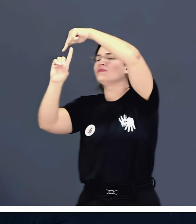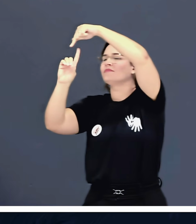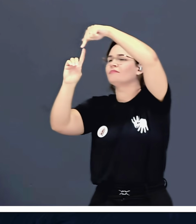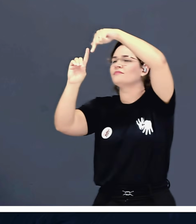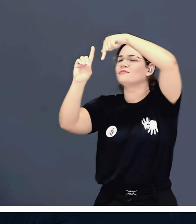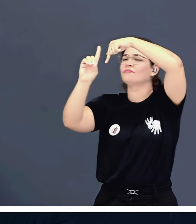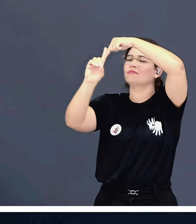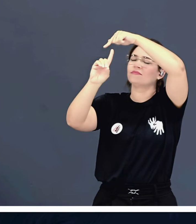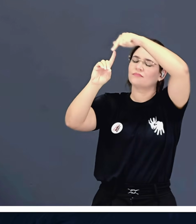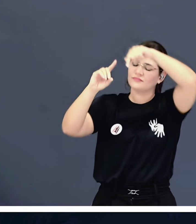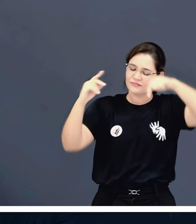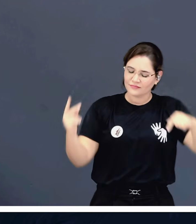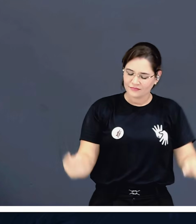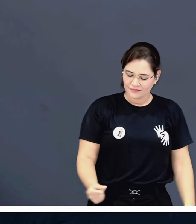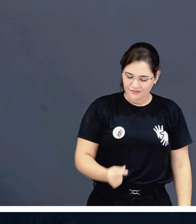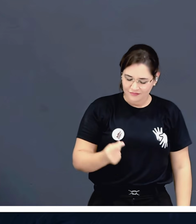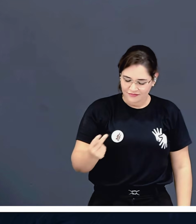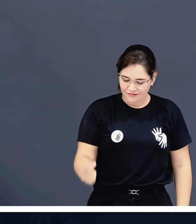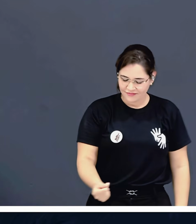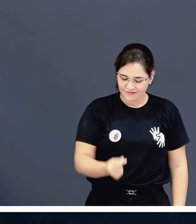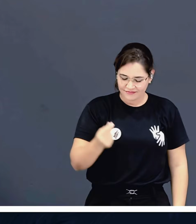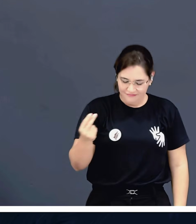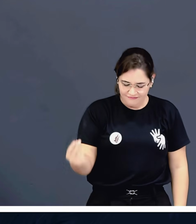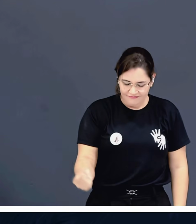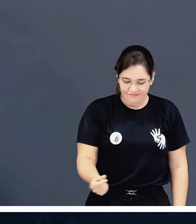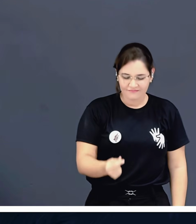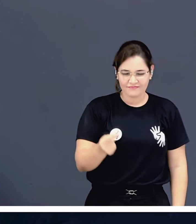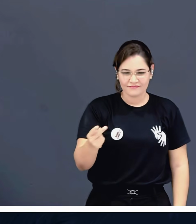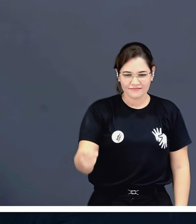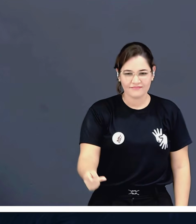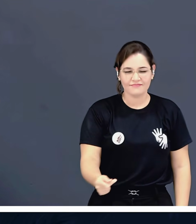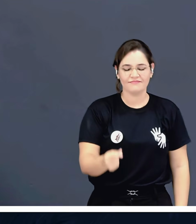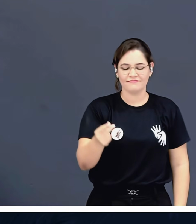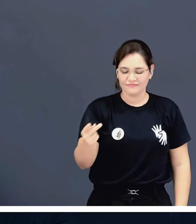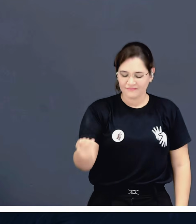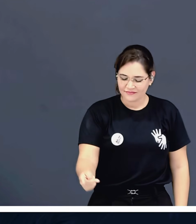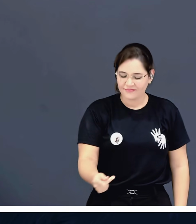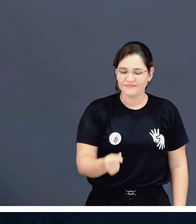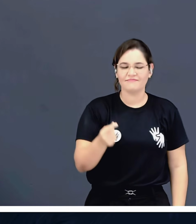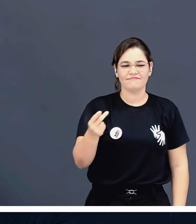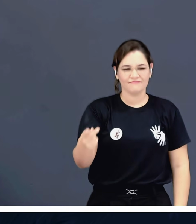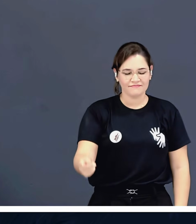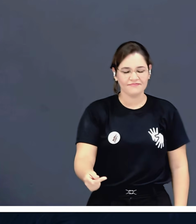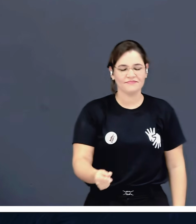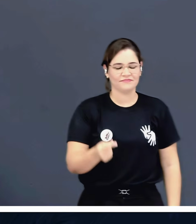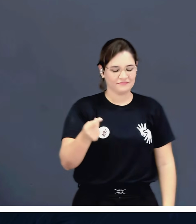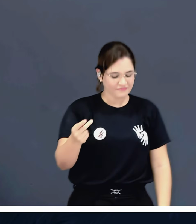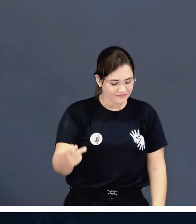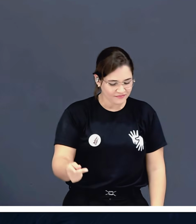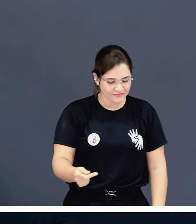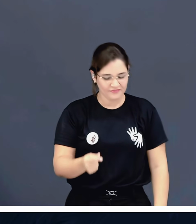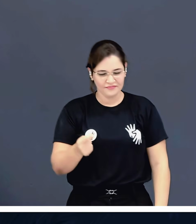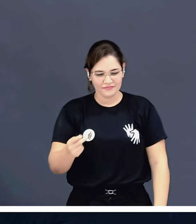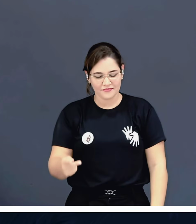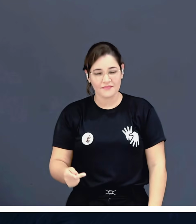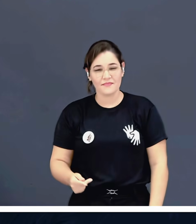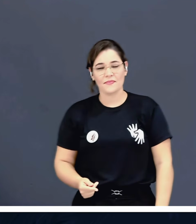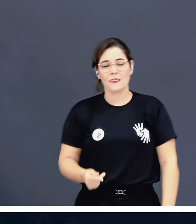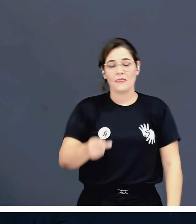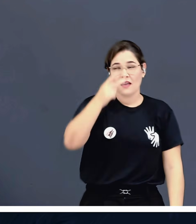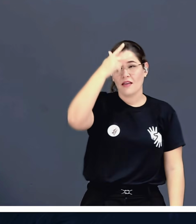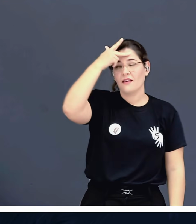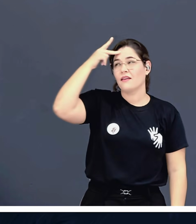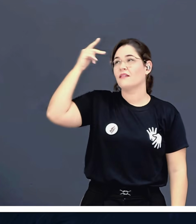santo, santo pra sempre.